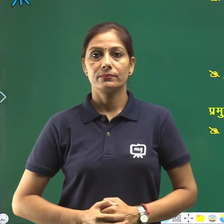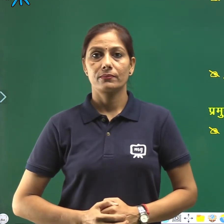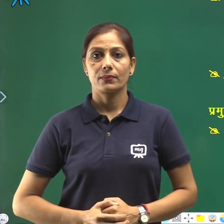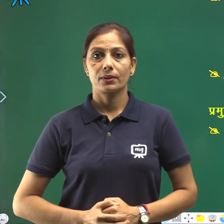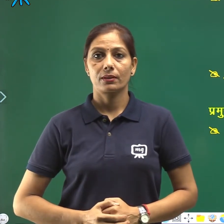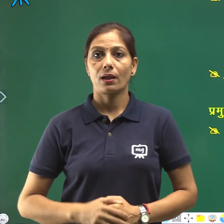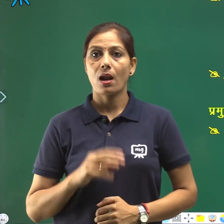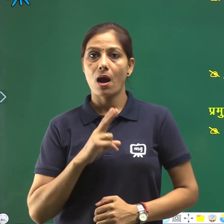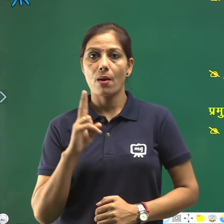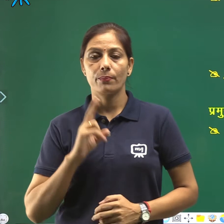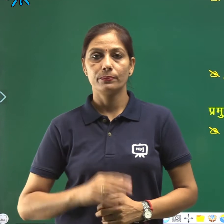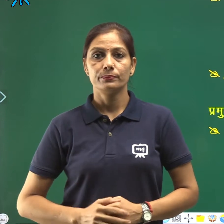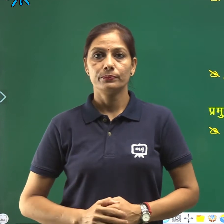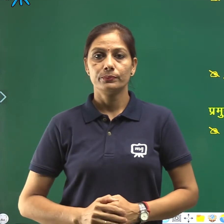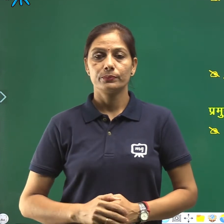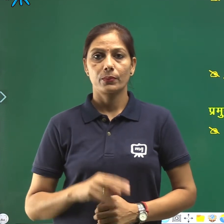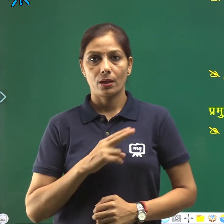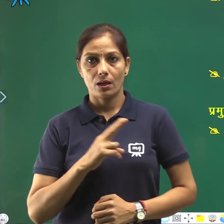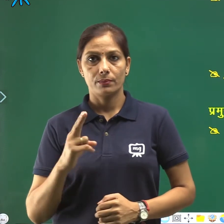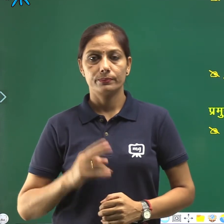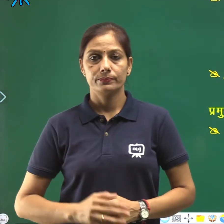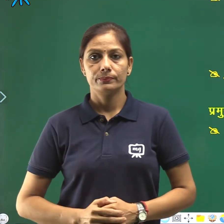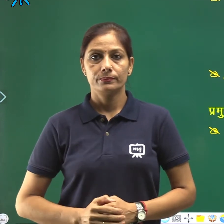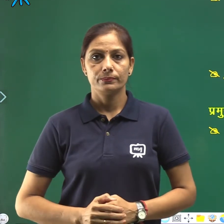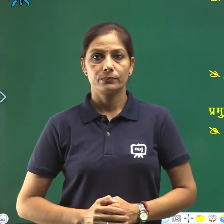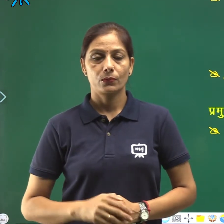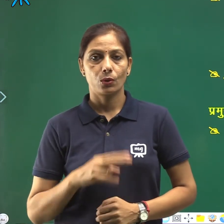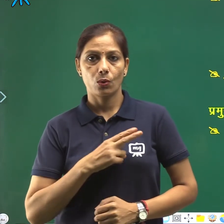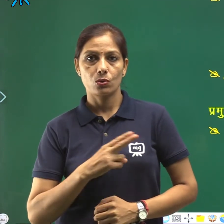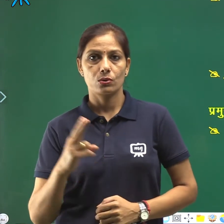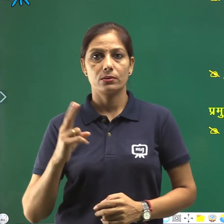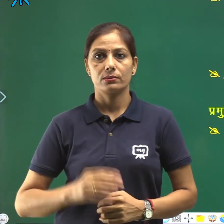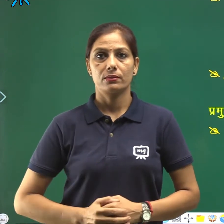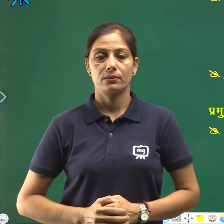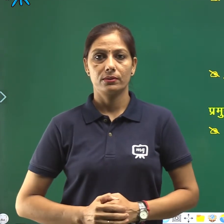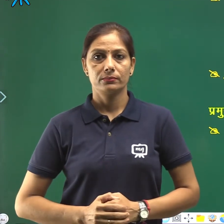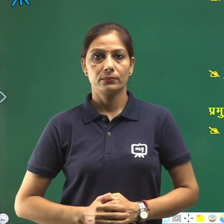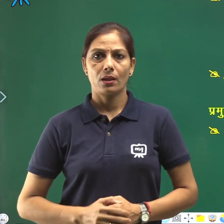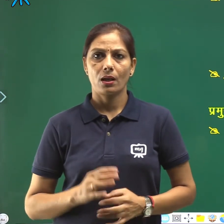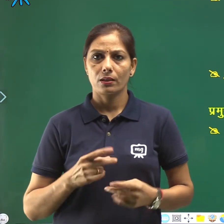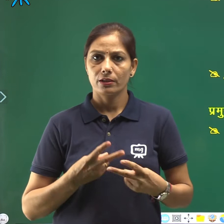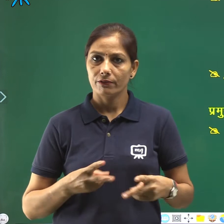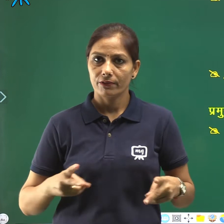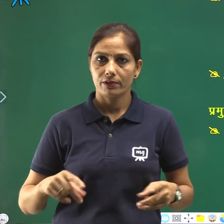राजा निर्बंसिया, खोई हुई दिशाएं, 16 छतों वाला घर आदि